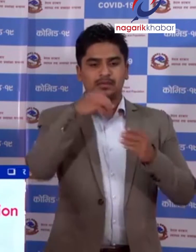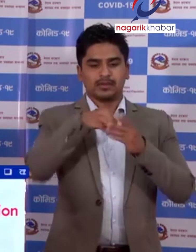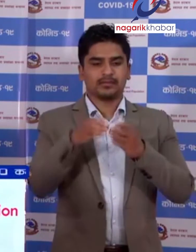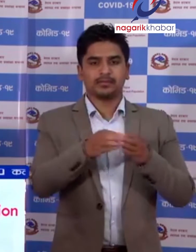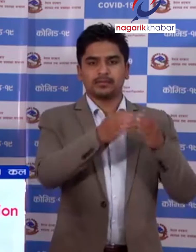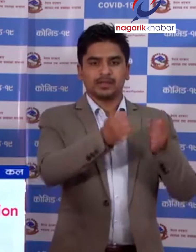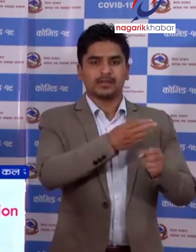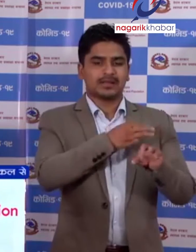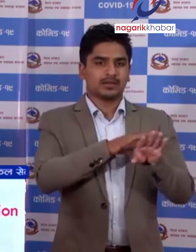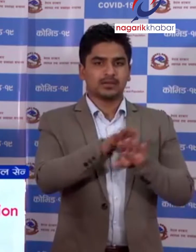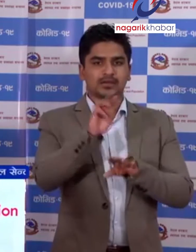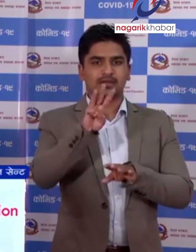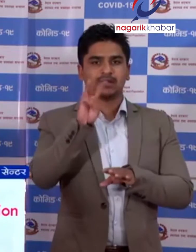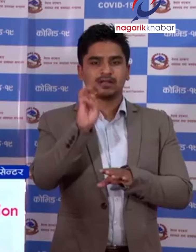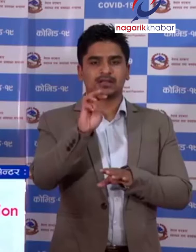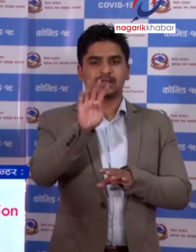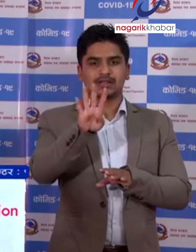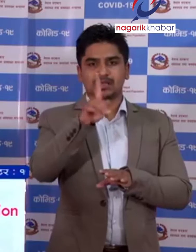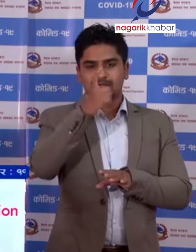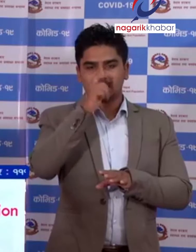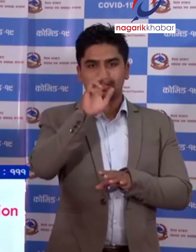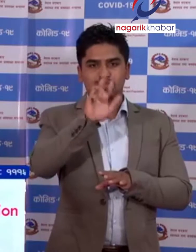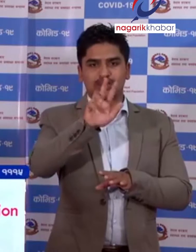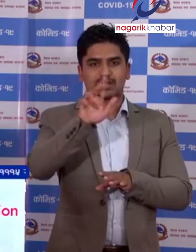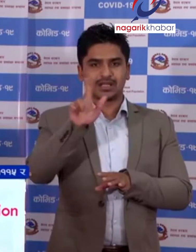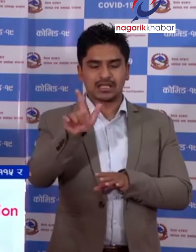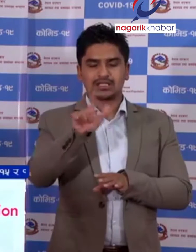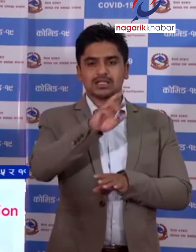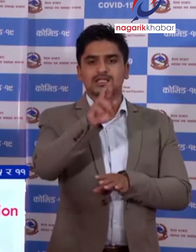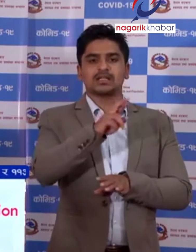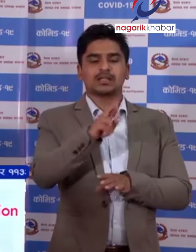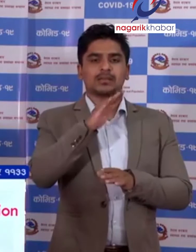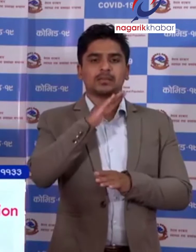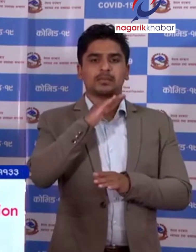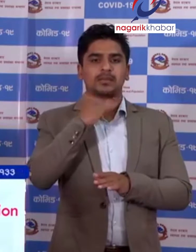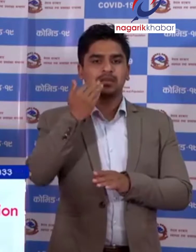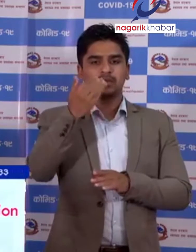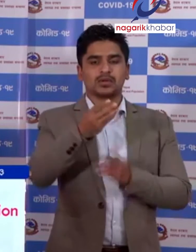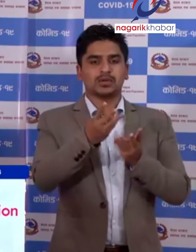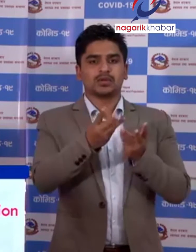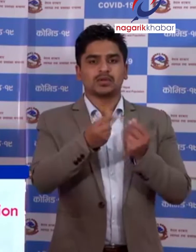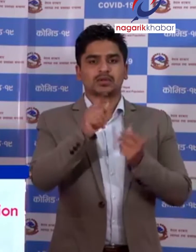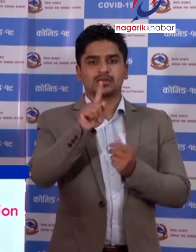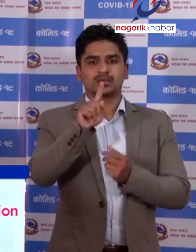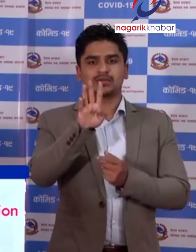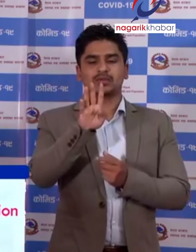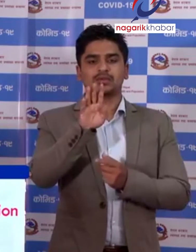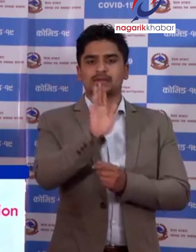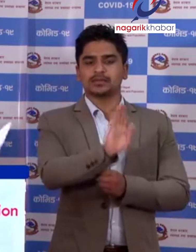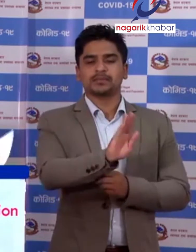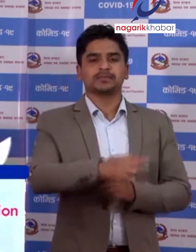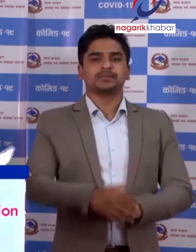भएको संख्या 3,487 र मृत्यु हुनेको संख्या 14 रहेको